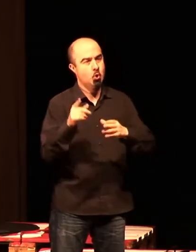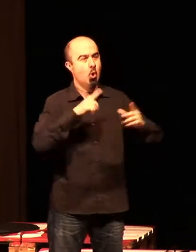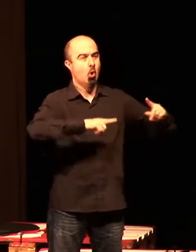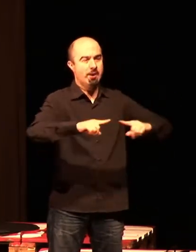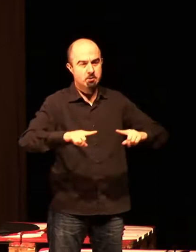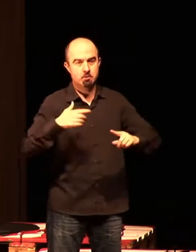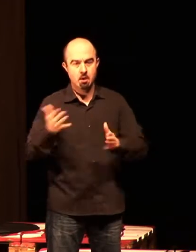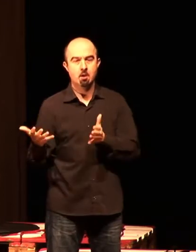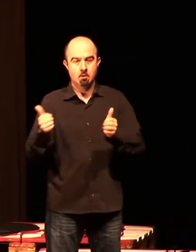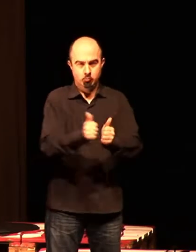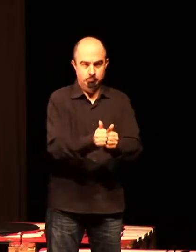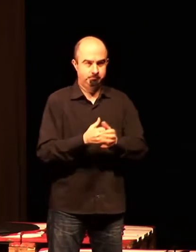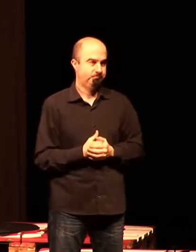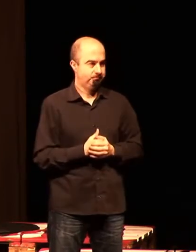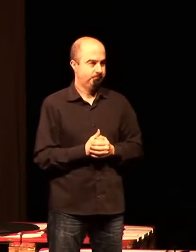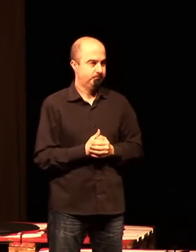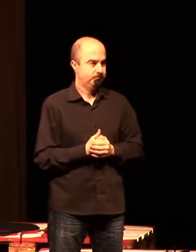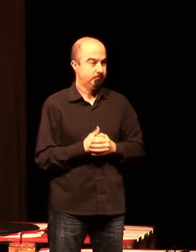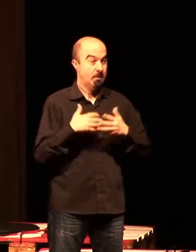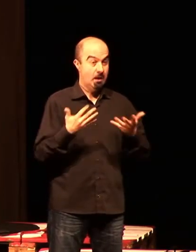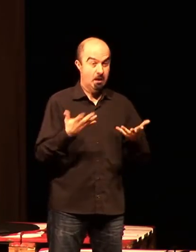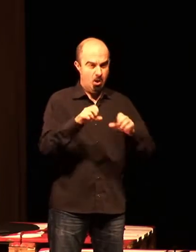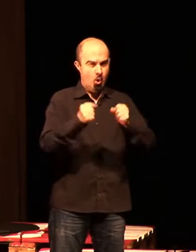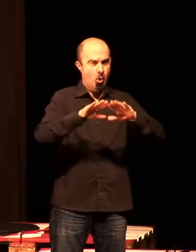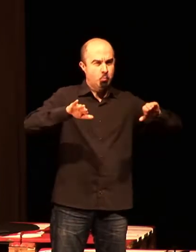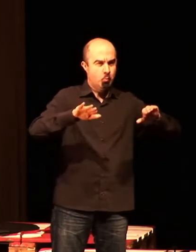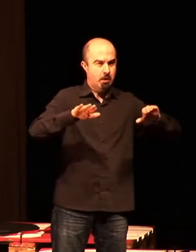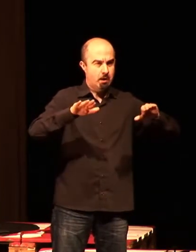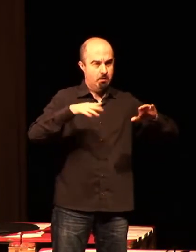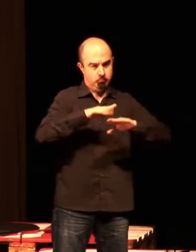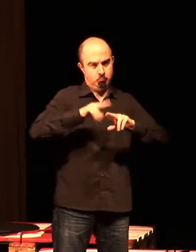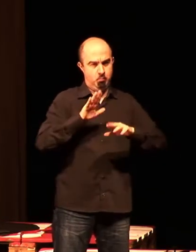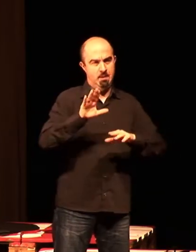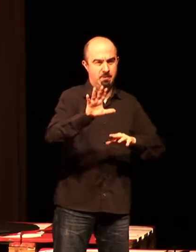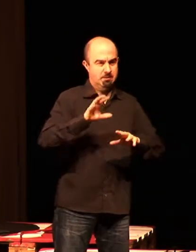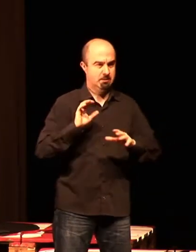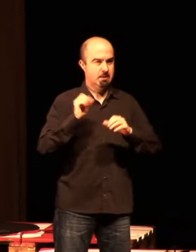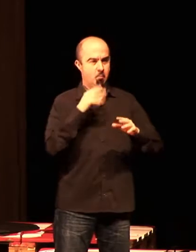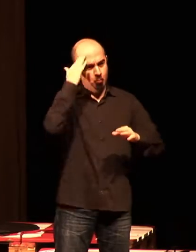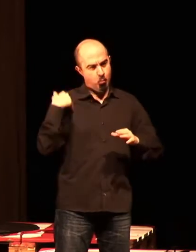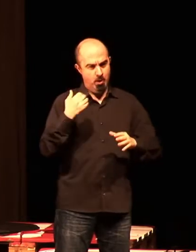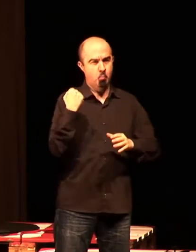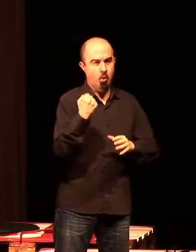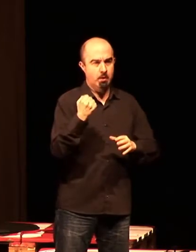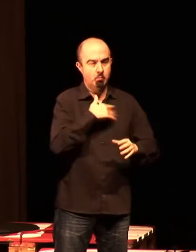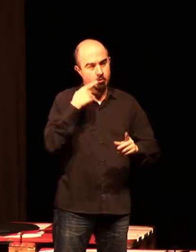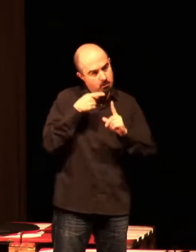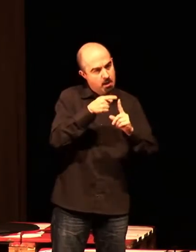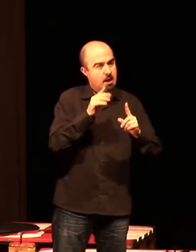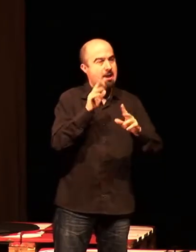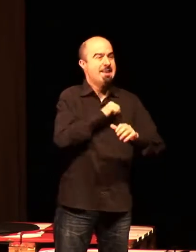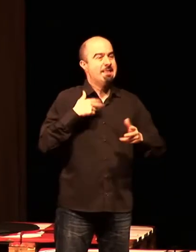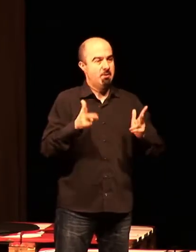organitzacions que ens acompanyem. La ruptura constituent i el poder popular són les que amb la independència